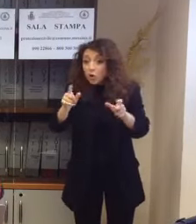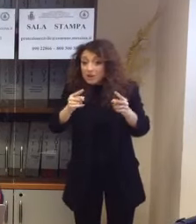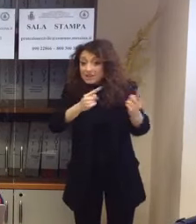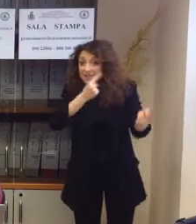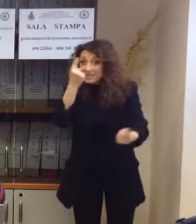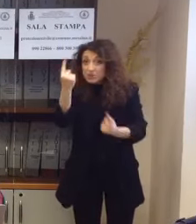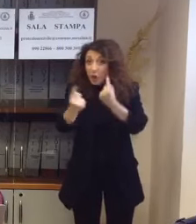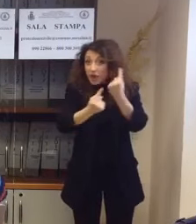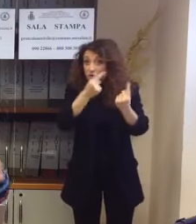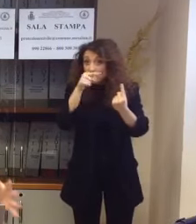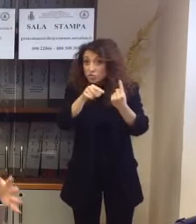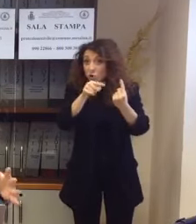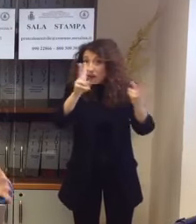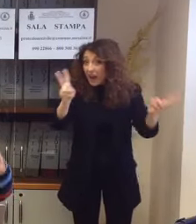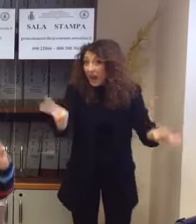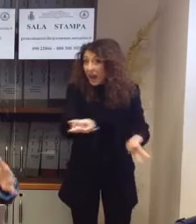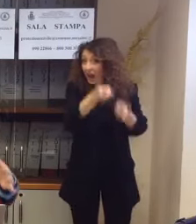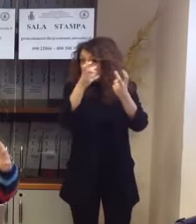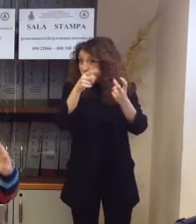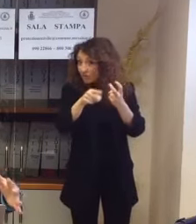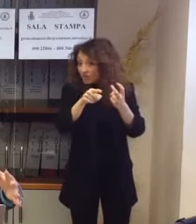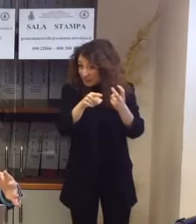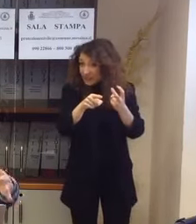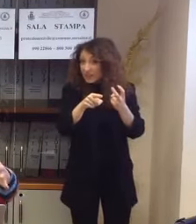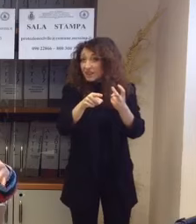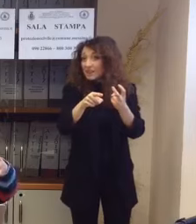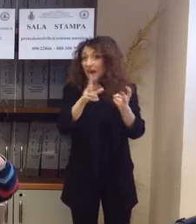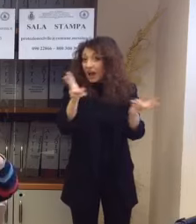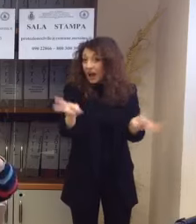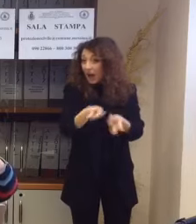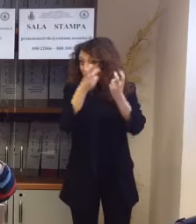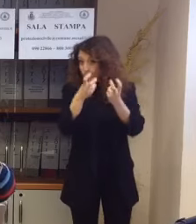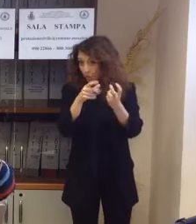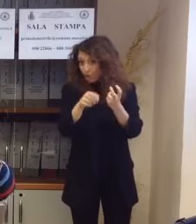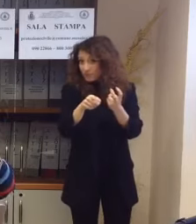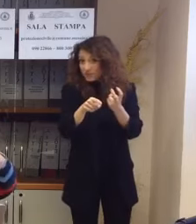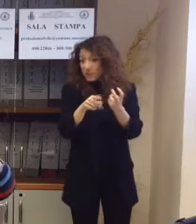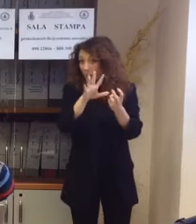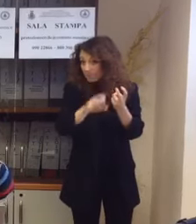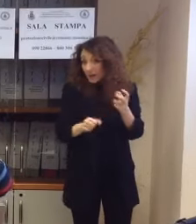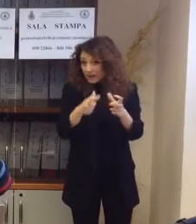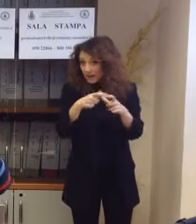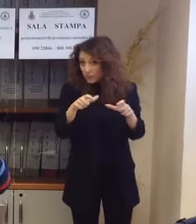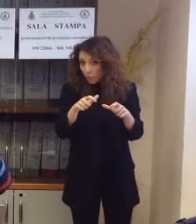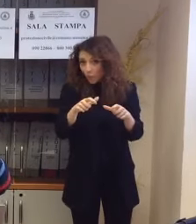e scarica qualche borsa di spesa? Guardatemi negli occhi così, perché io so